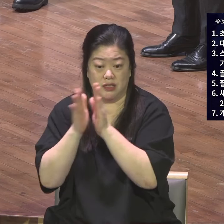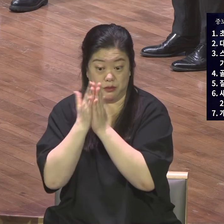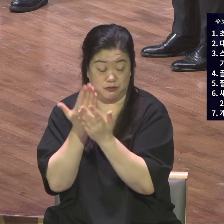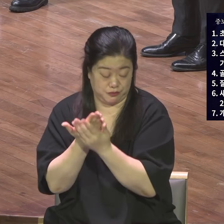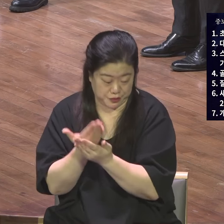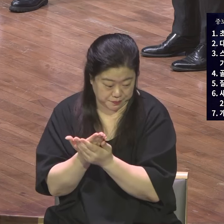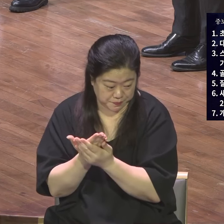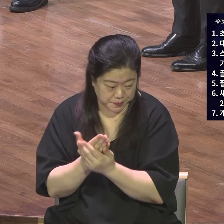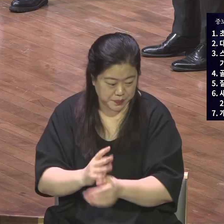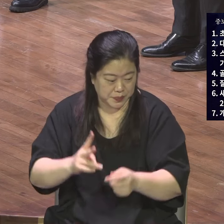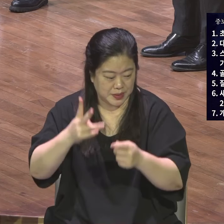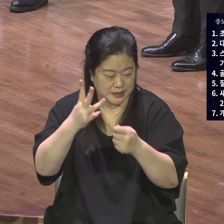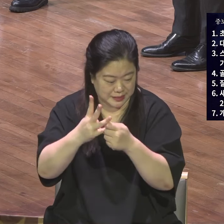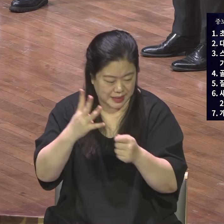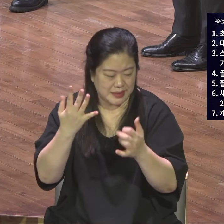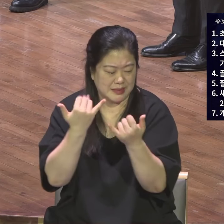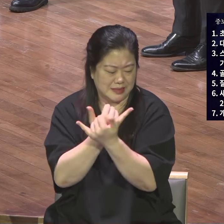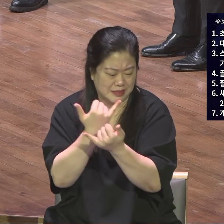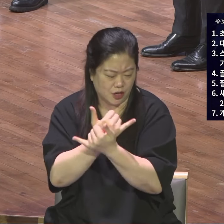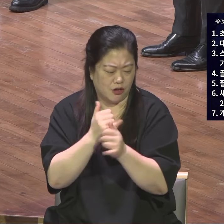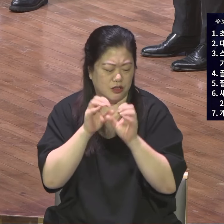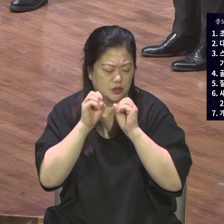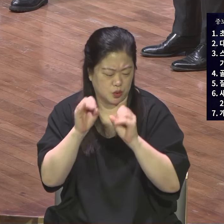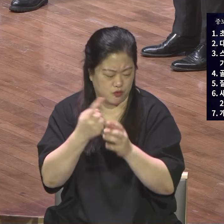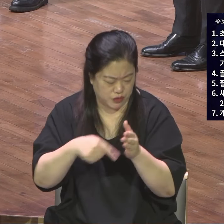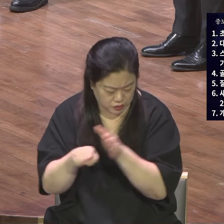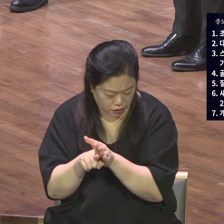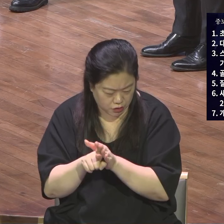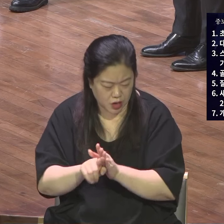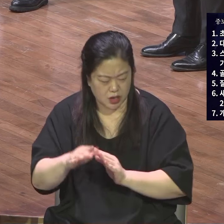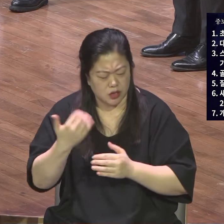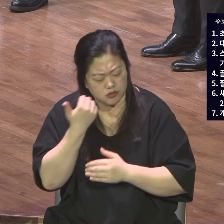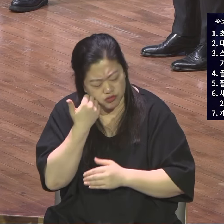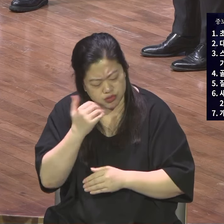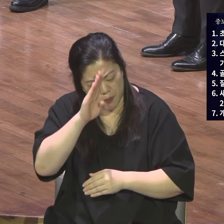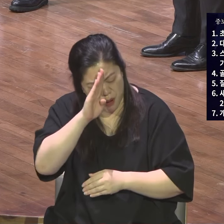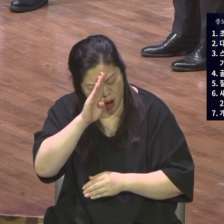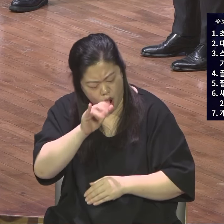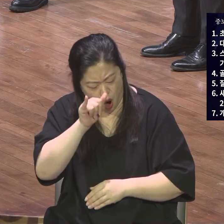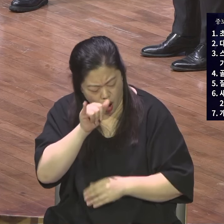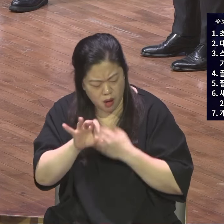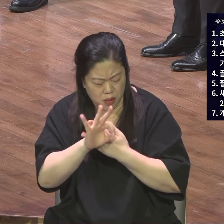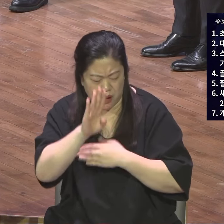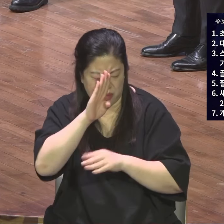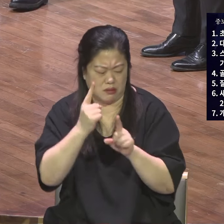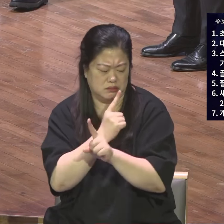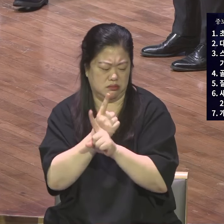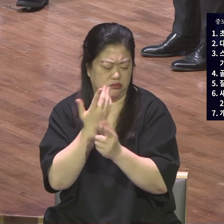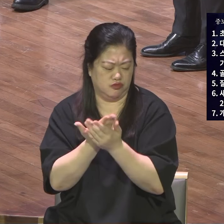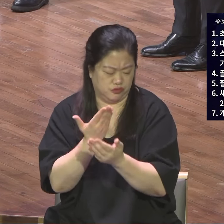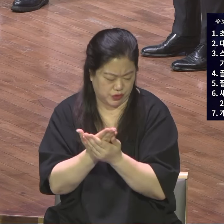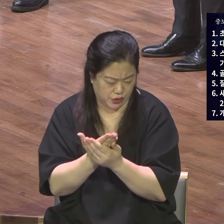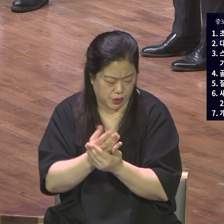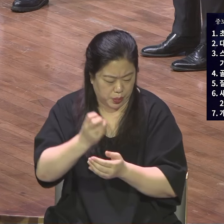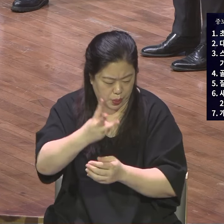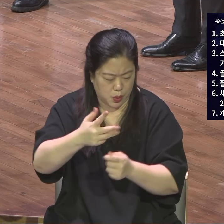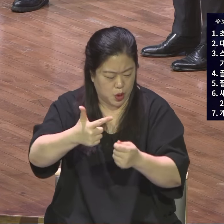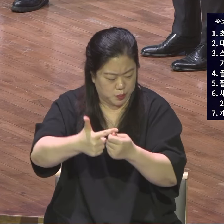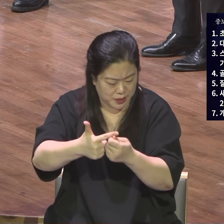주시고 또 권력전도와 질병 치유를 위해서 함께 기도해 주시고 하나님께서 올해 우리에게 주신 새가족이